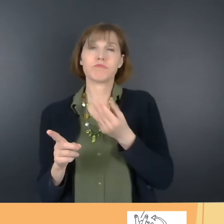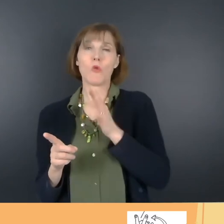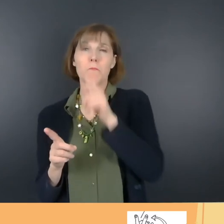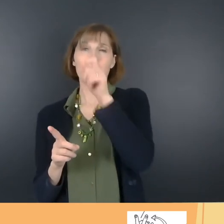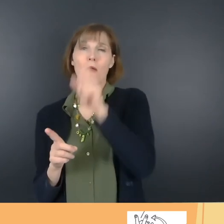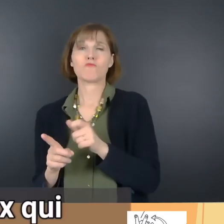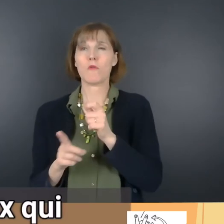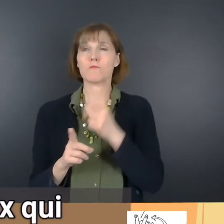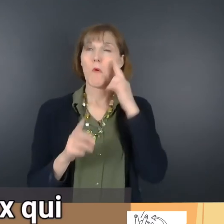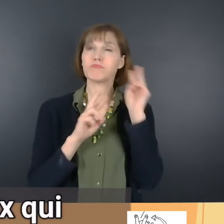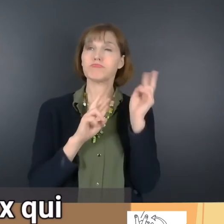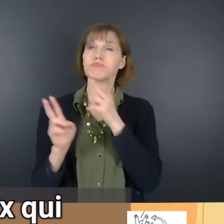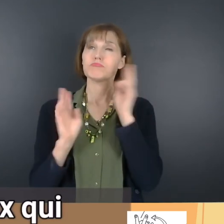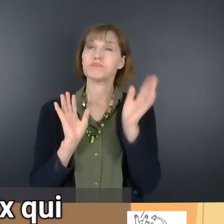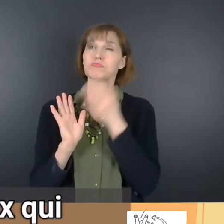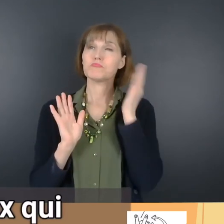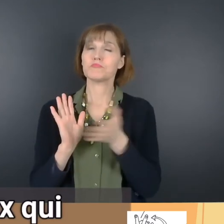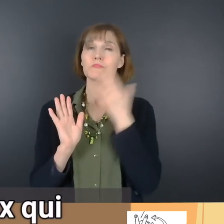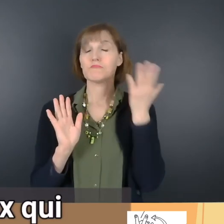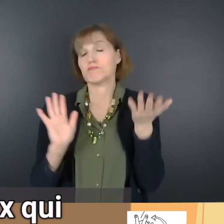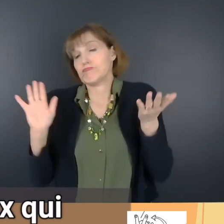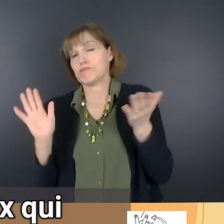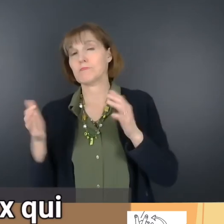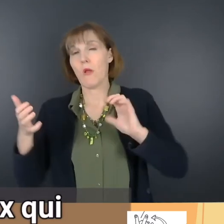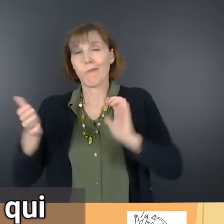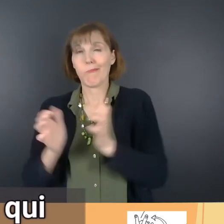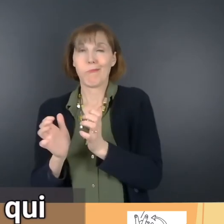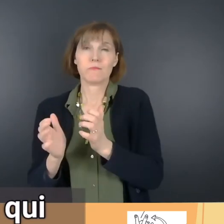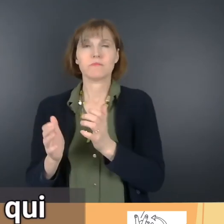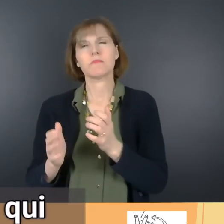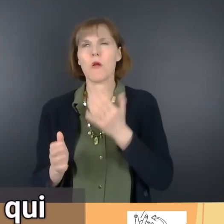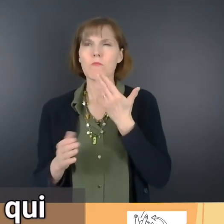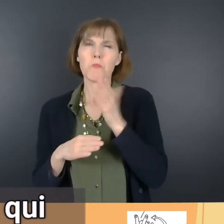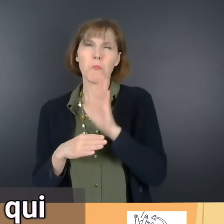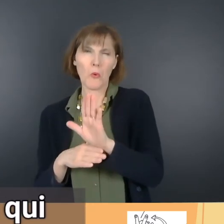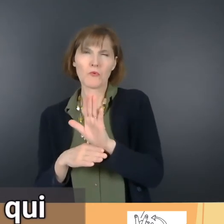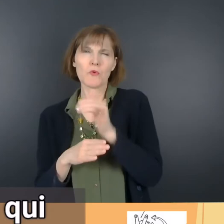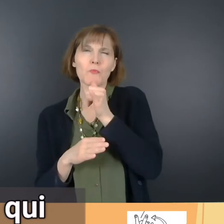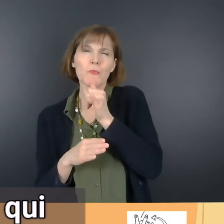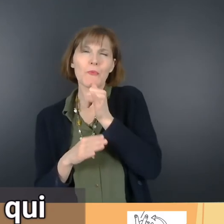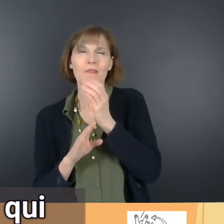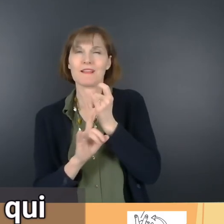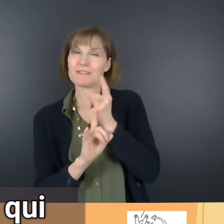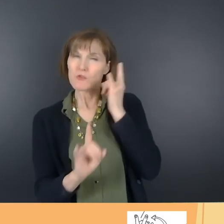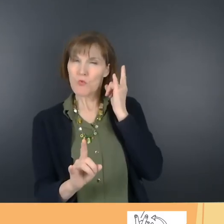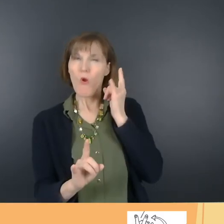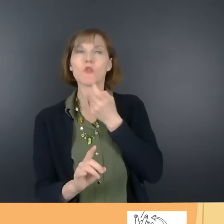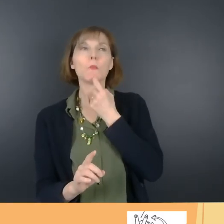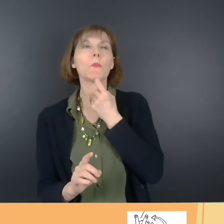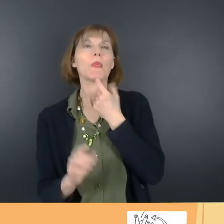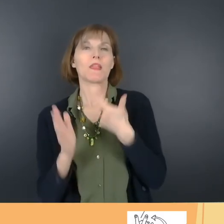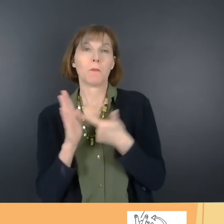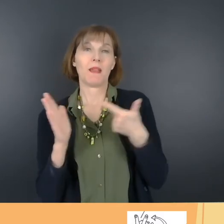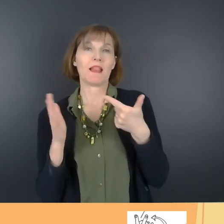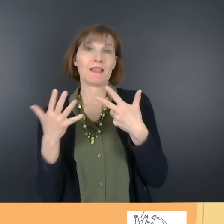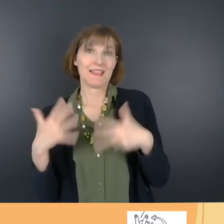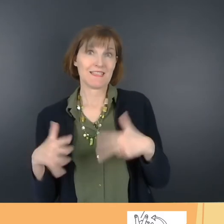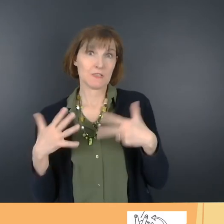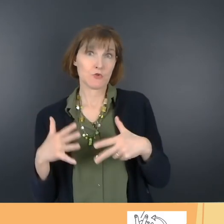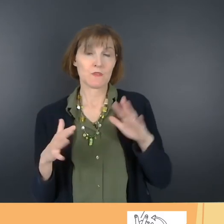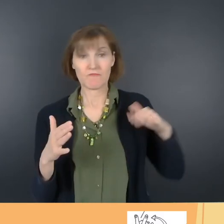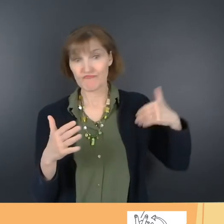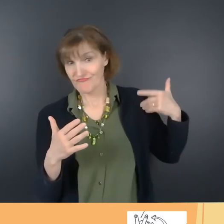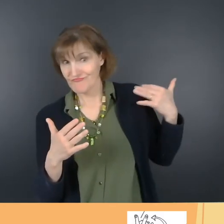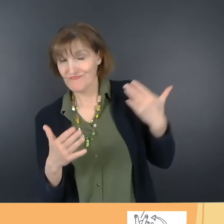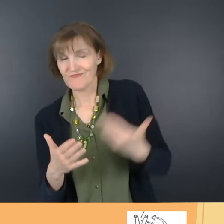en donne plus. Et puis, ceux qui veulent juste passer, ils n'ont pas les vidéos qui montrent un peu l'histoire aussi. Depuis